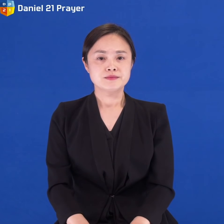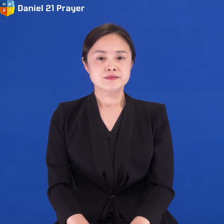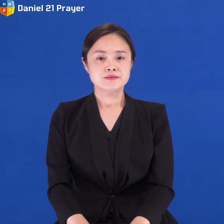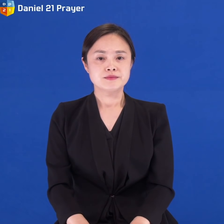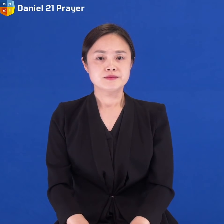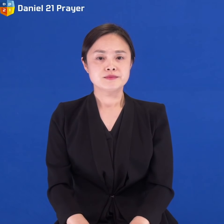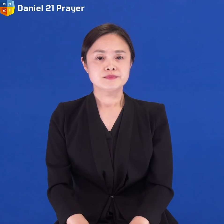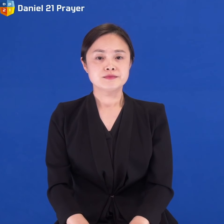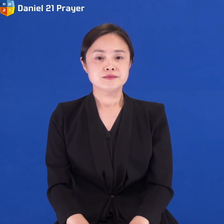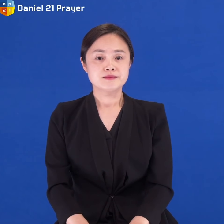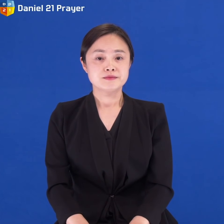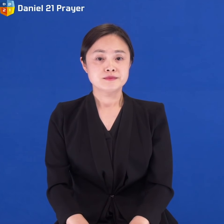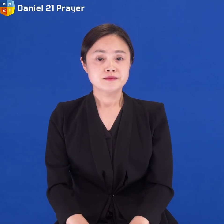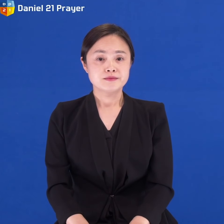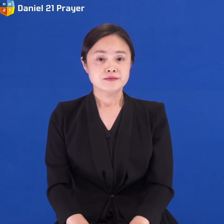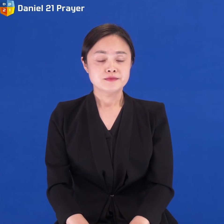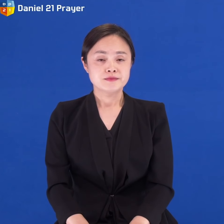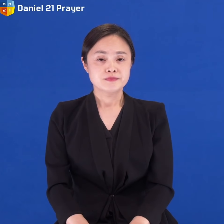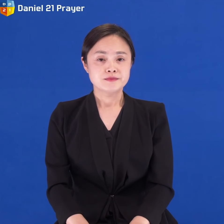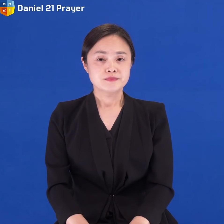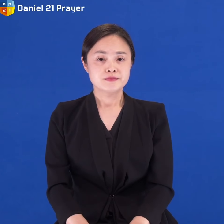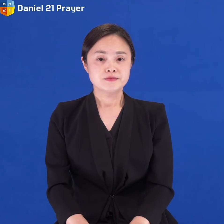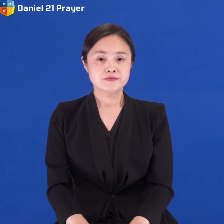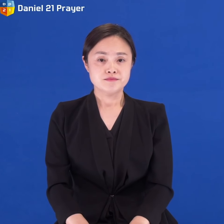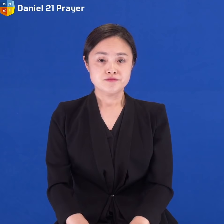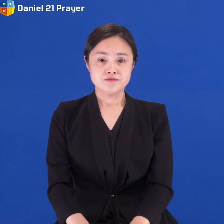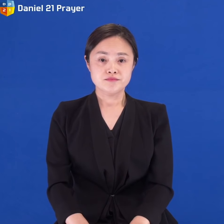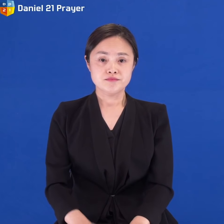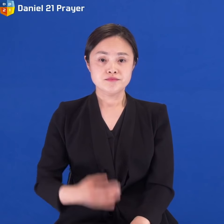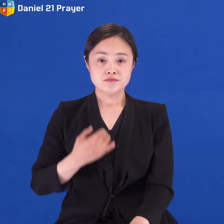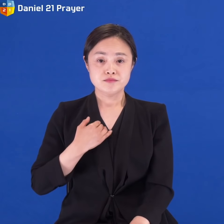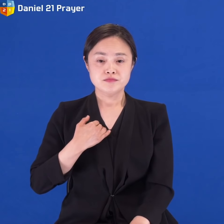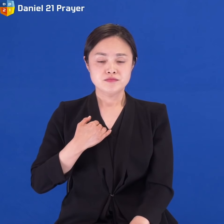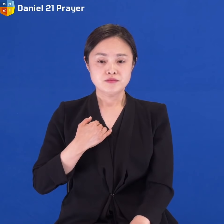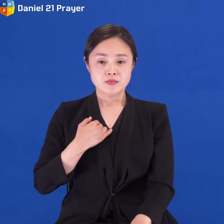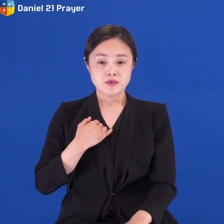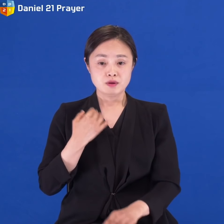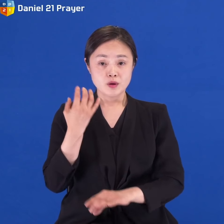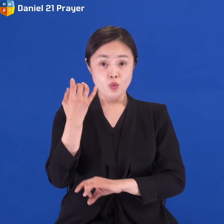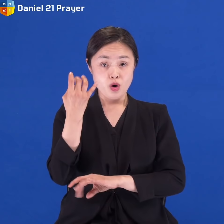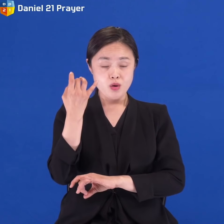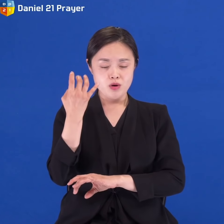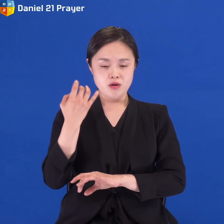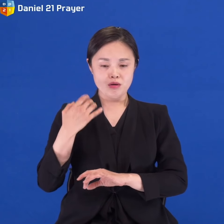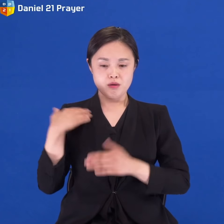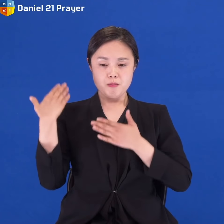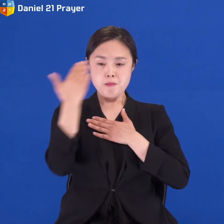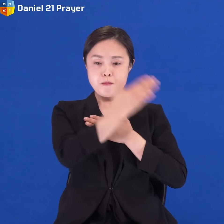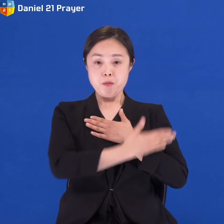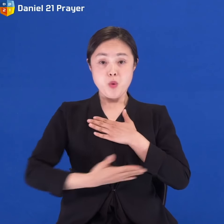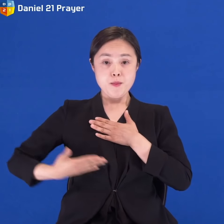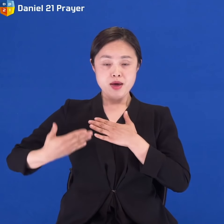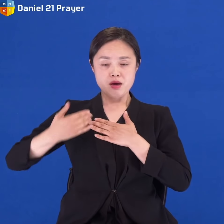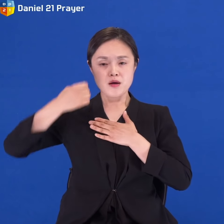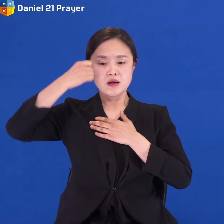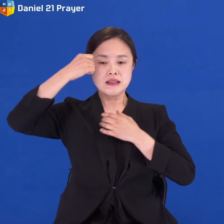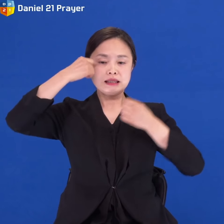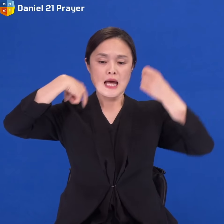저는 몸에 땀이 나지 않는 사람이었어요. 그런데 회개를 너무 열심히 하니까